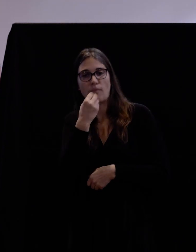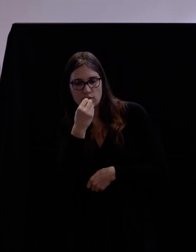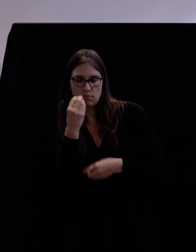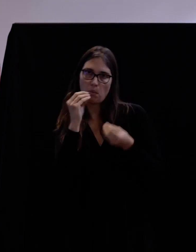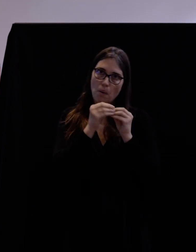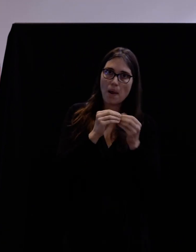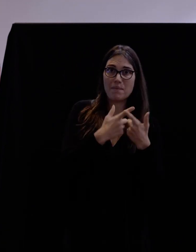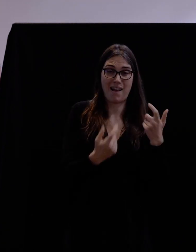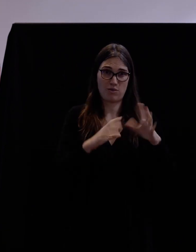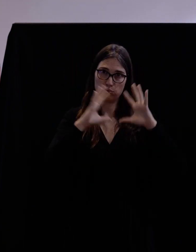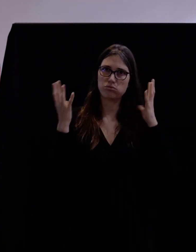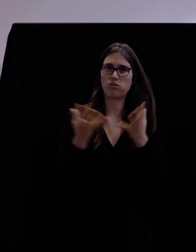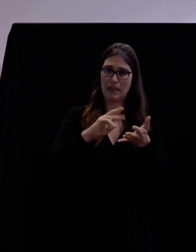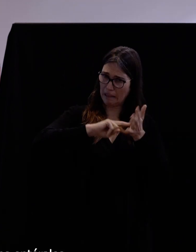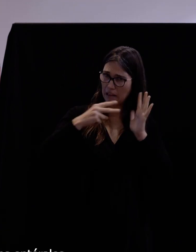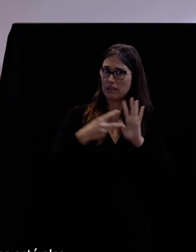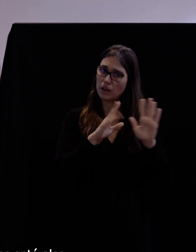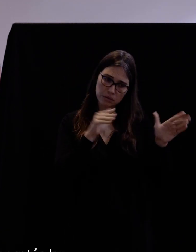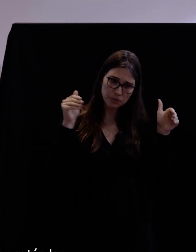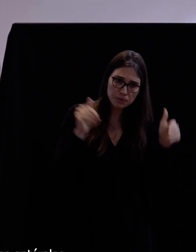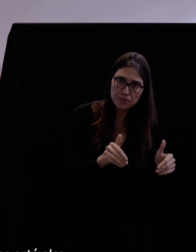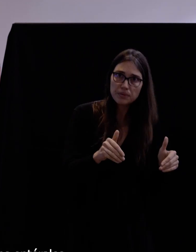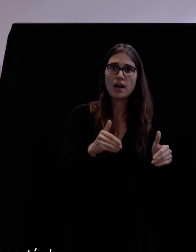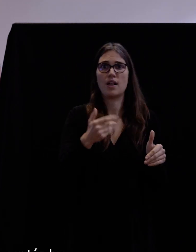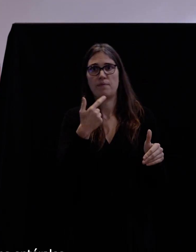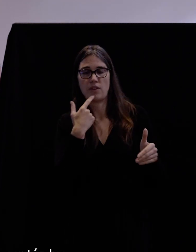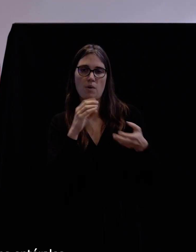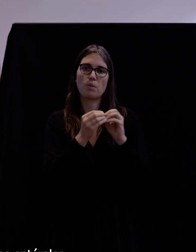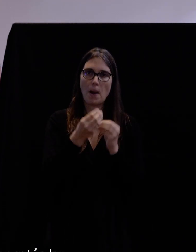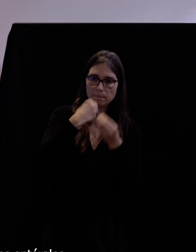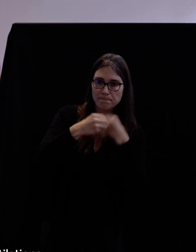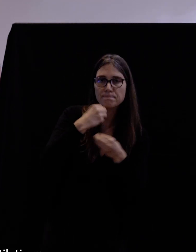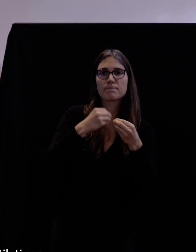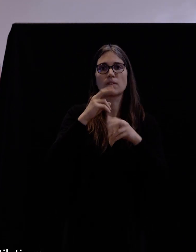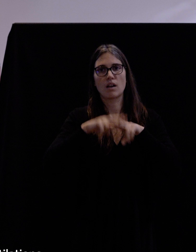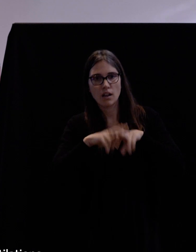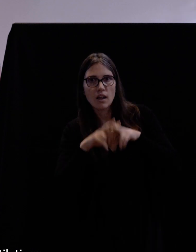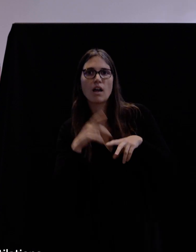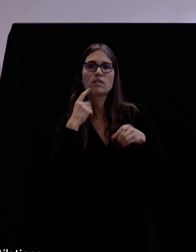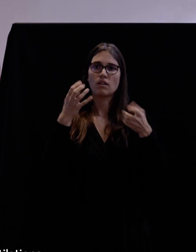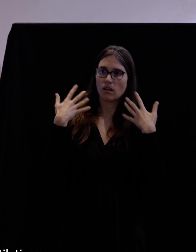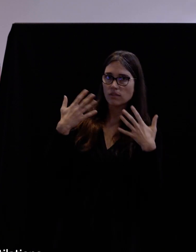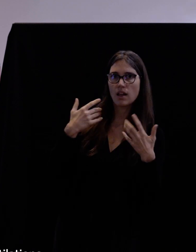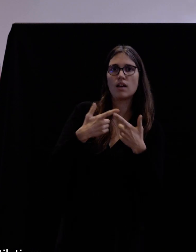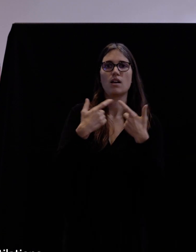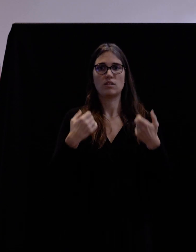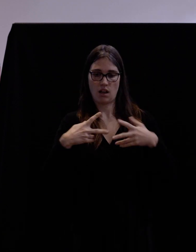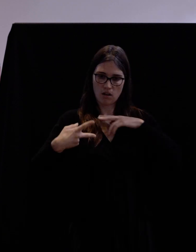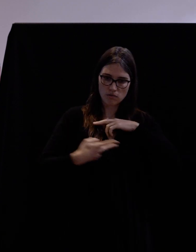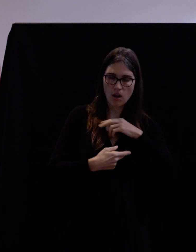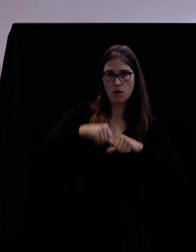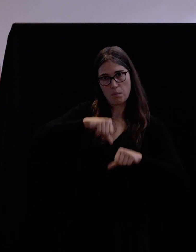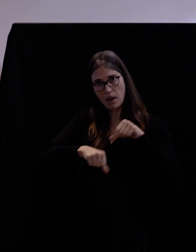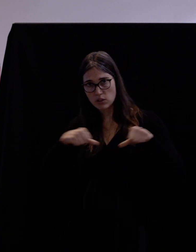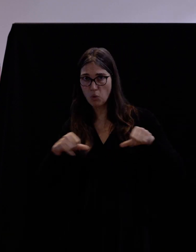très technique. Il y a des nutritions entérales, il y a des aspirations, il y a des ventilations, il y a des trachéotomies, tout ça, on est dans